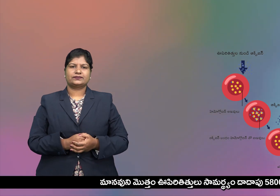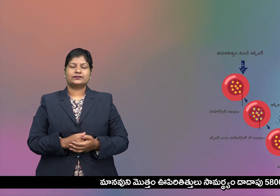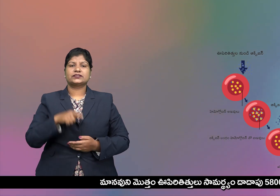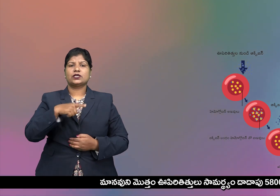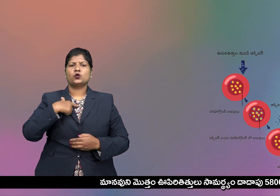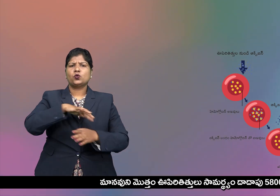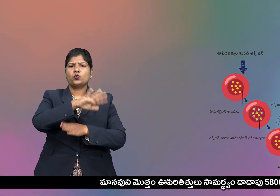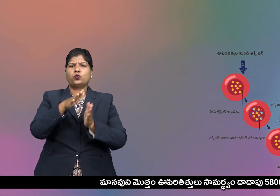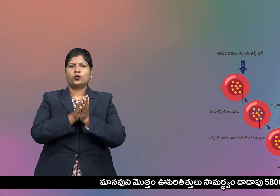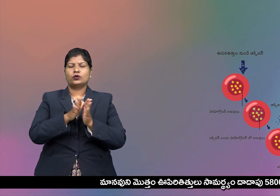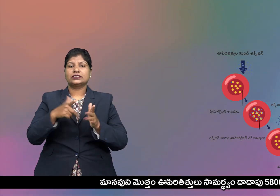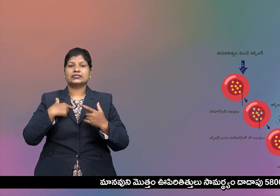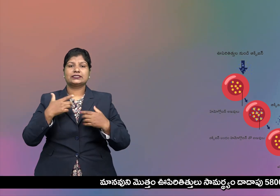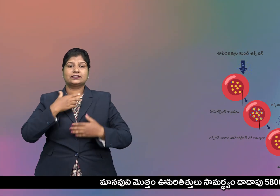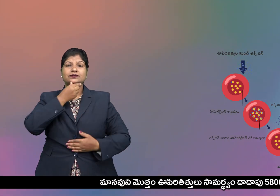మానవుని మొత్తం ఊపిరితిత్తులు